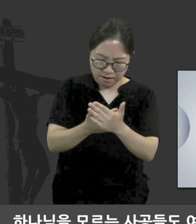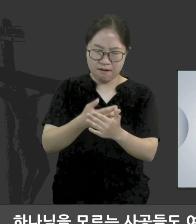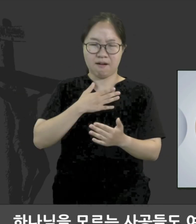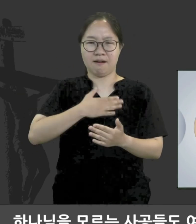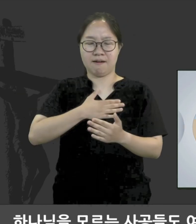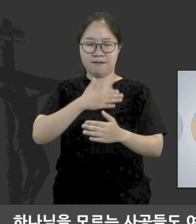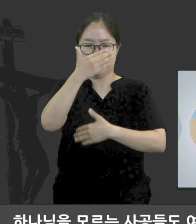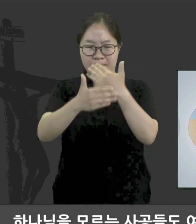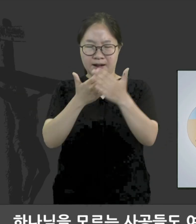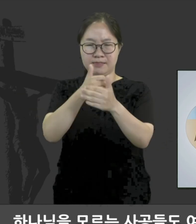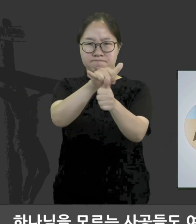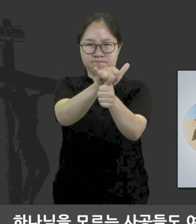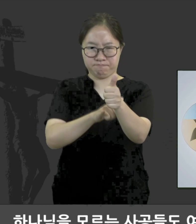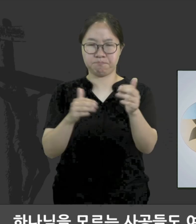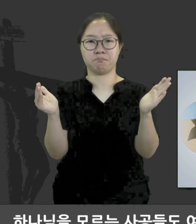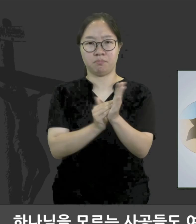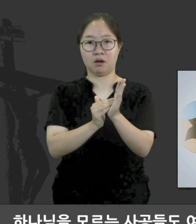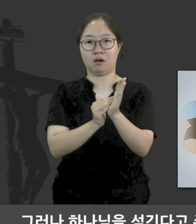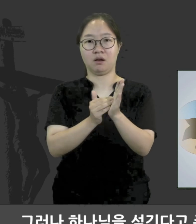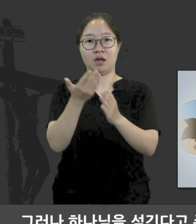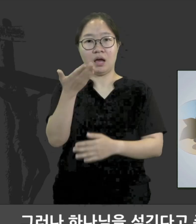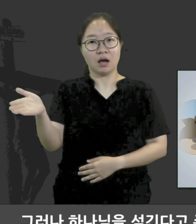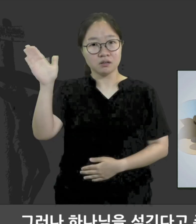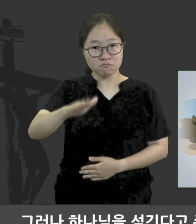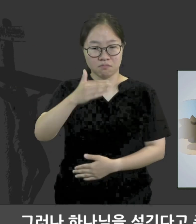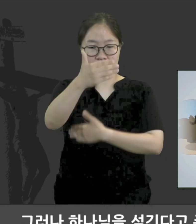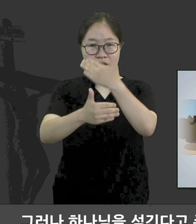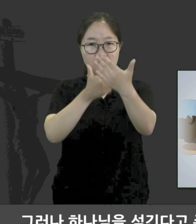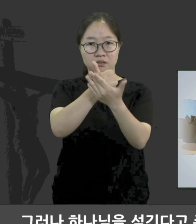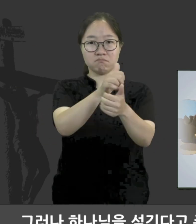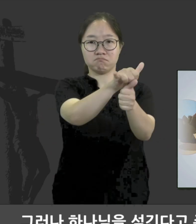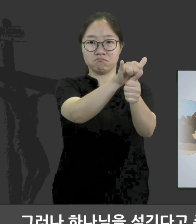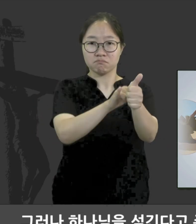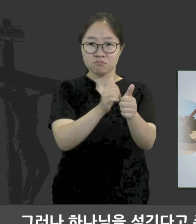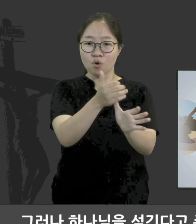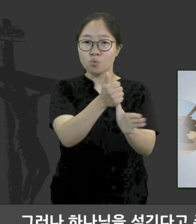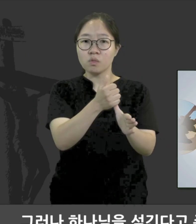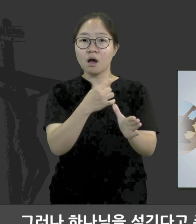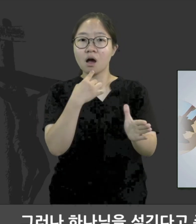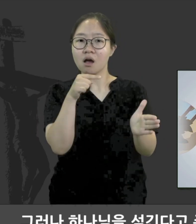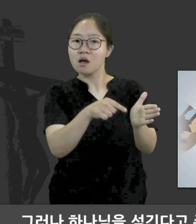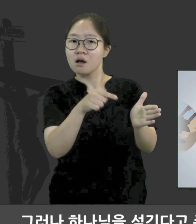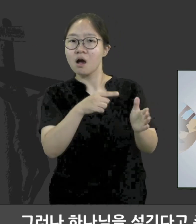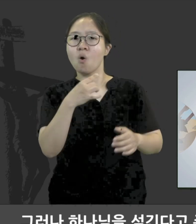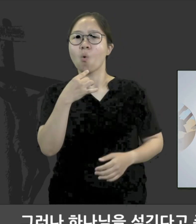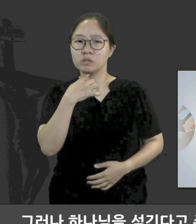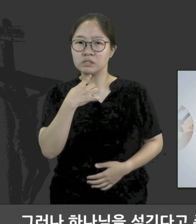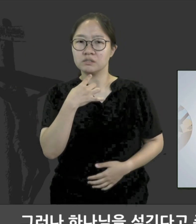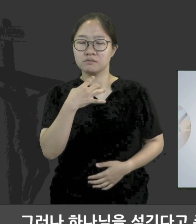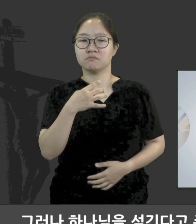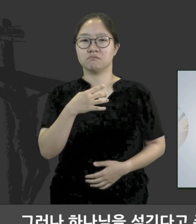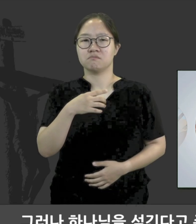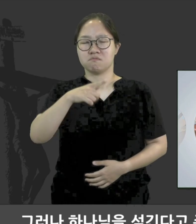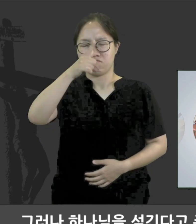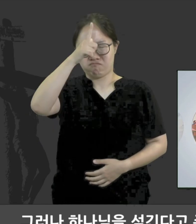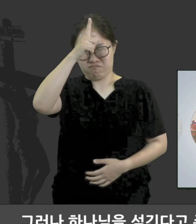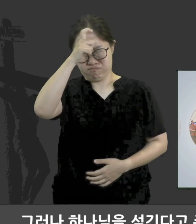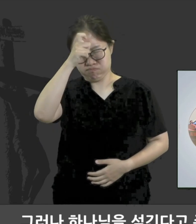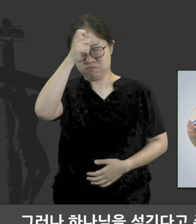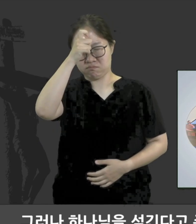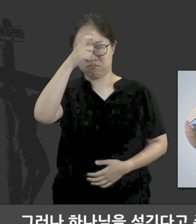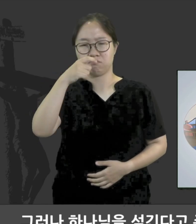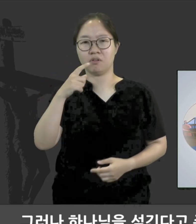사람들도 회개하고 돌이킵니다. 그러나 하나님을 섬긴다고 주장하는 요나만이 여전히 완고한